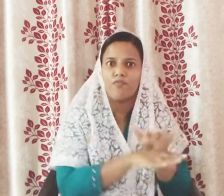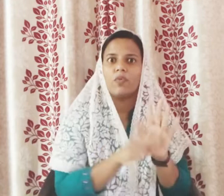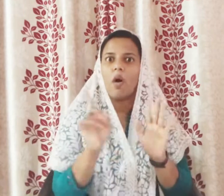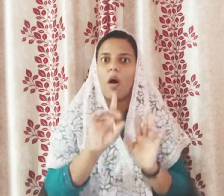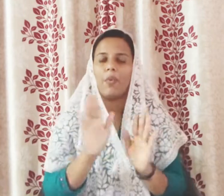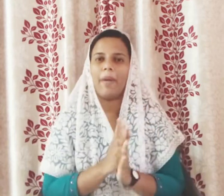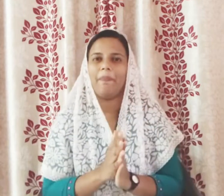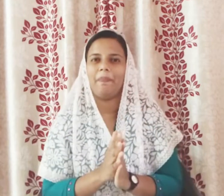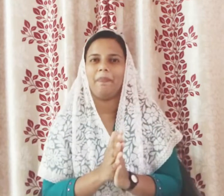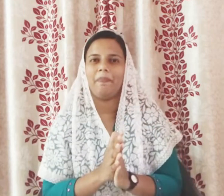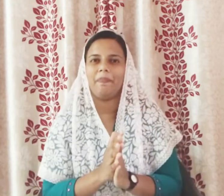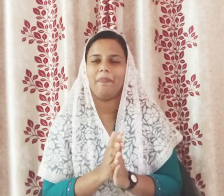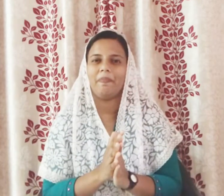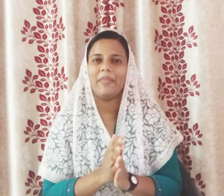ആമേൻ.